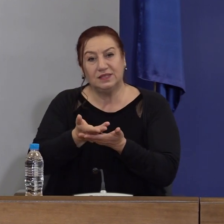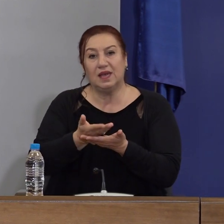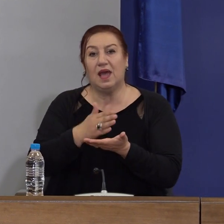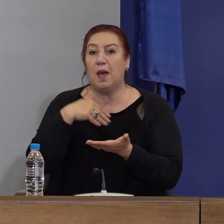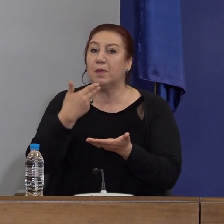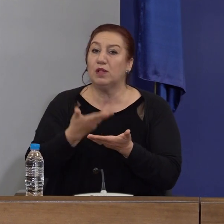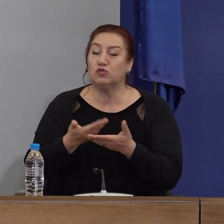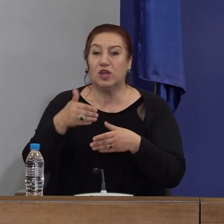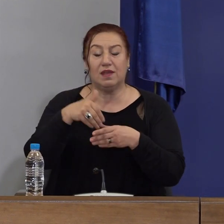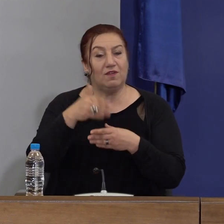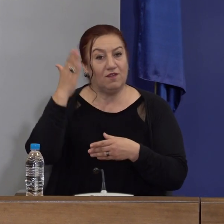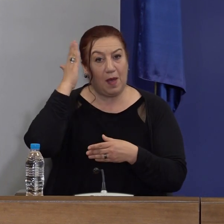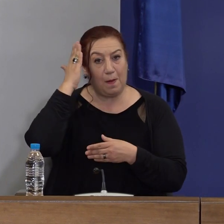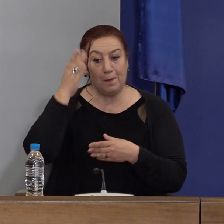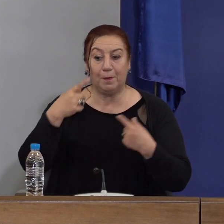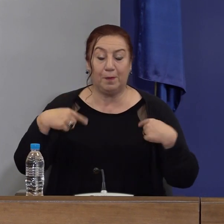правителството.